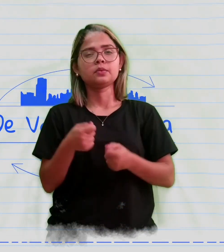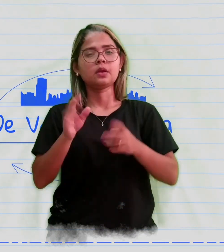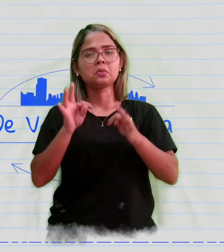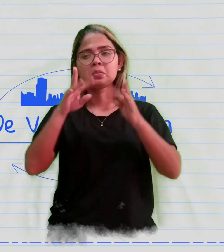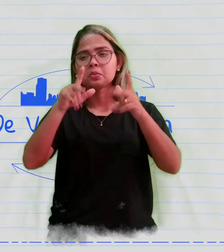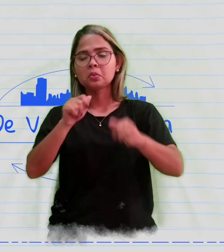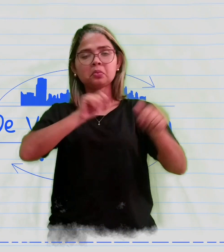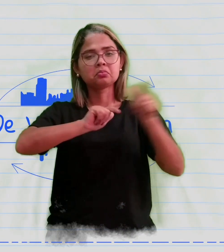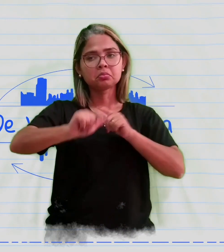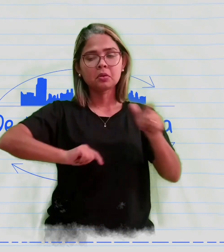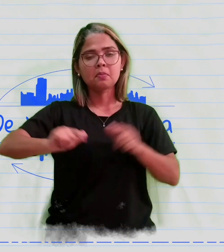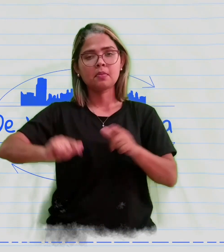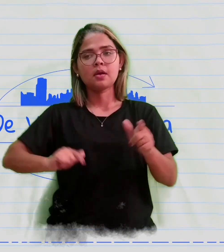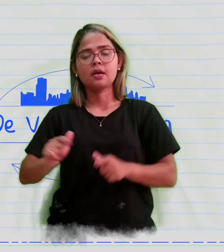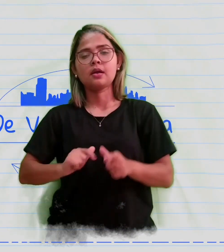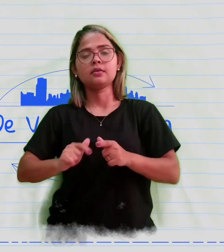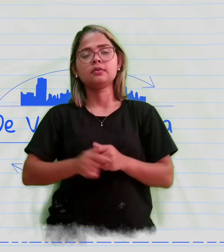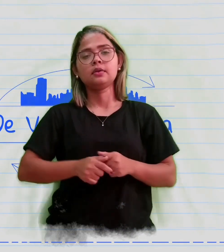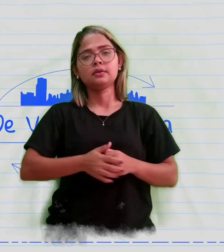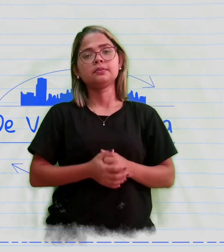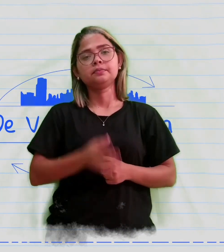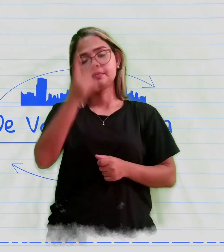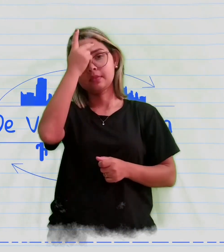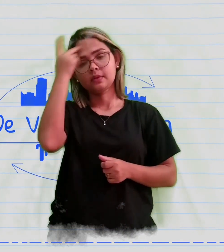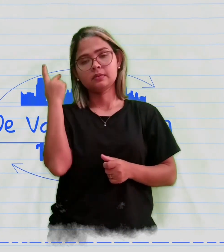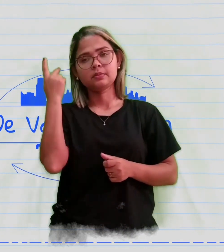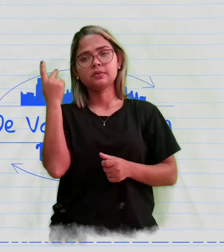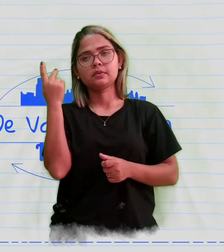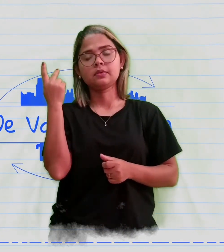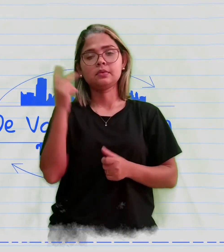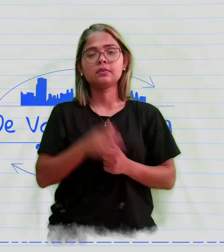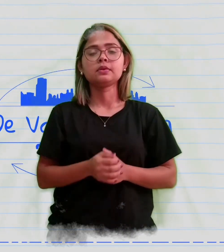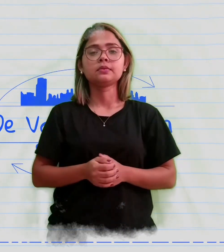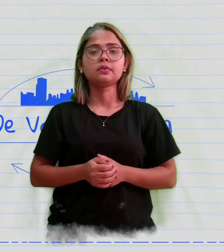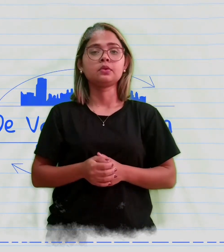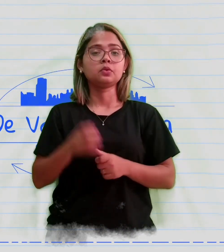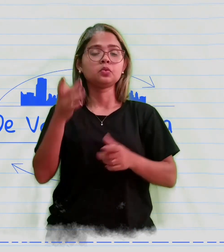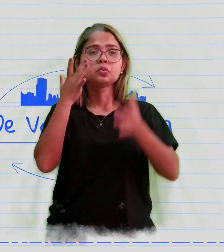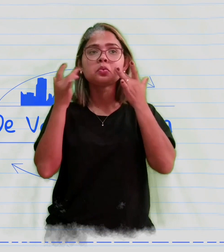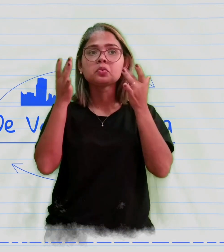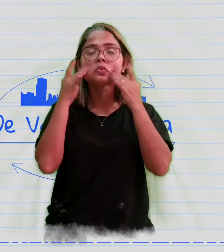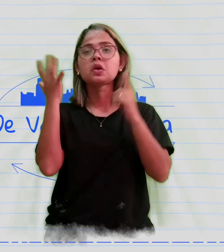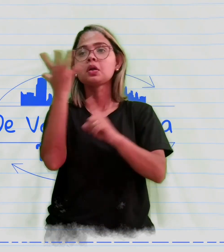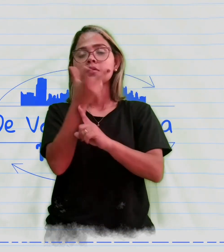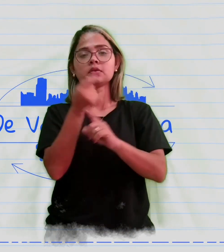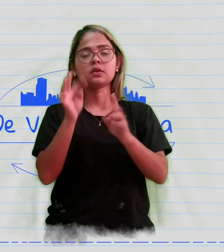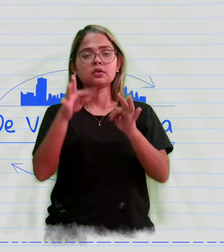todo o perrengue que a gente sabe que, né, a galera independente passa, o pessoal do audiovisual no geral, do teatro, das artes e tudo,